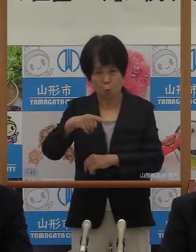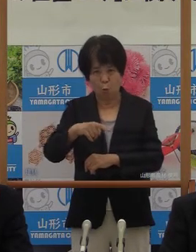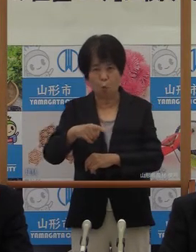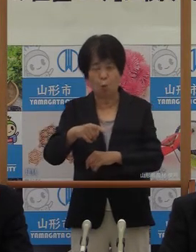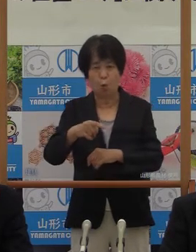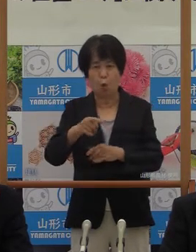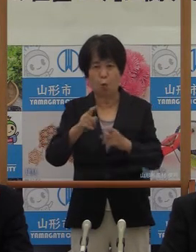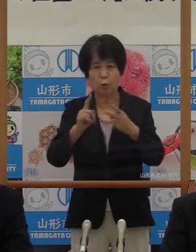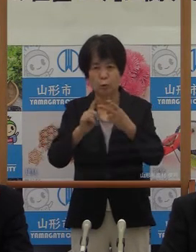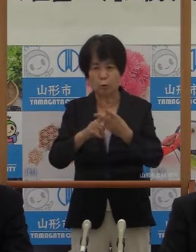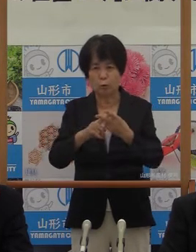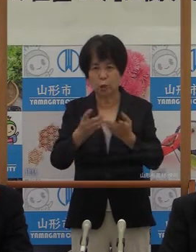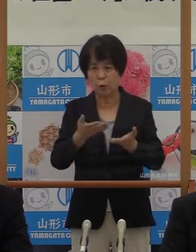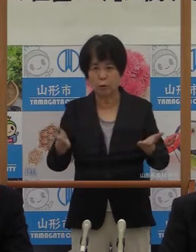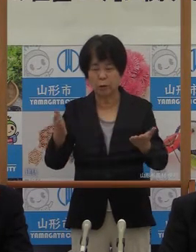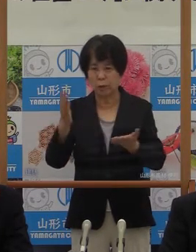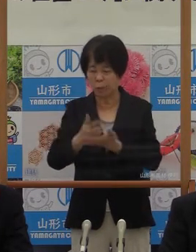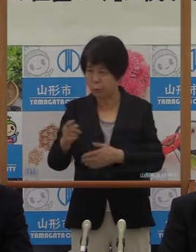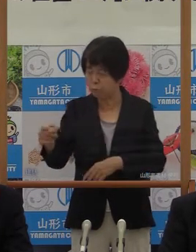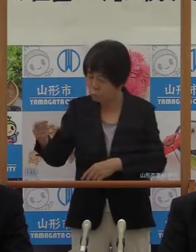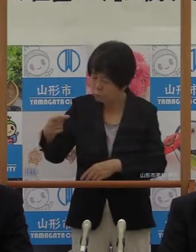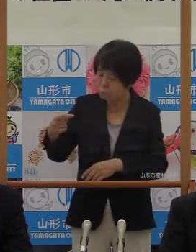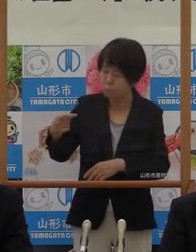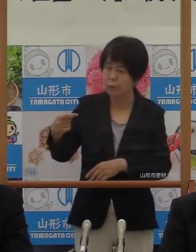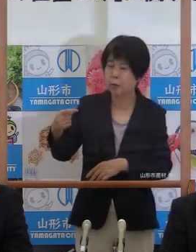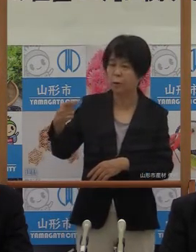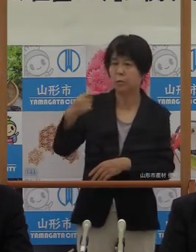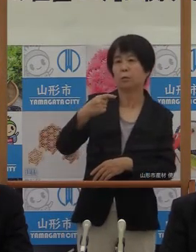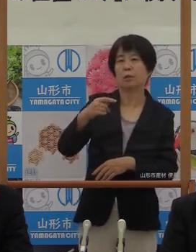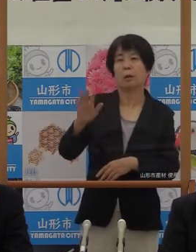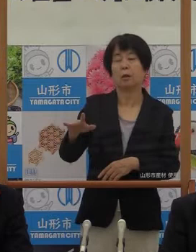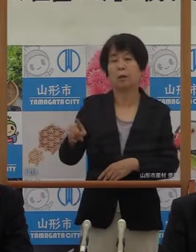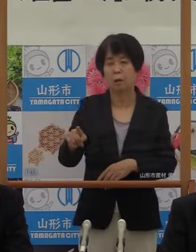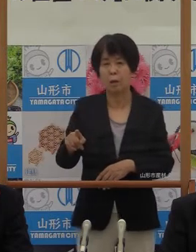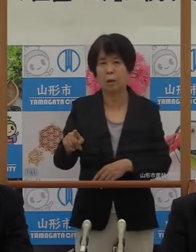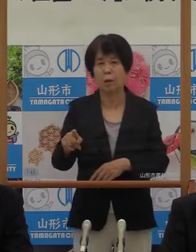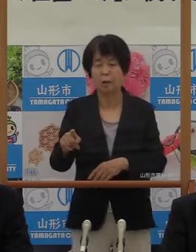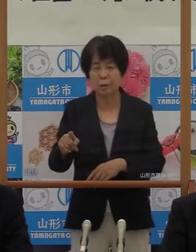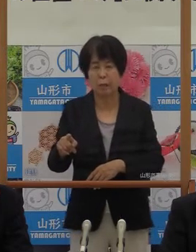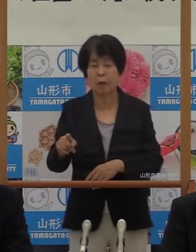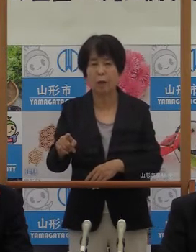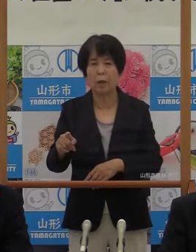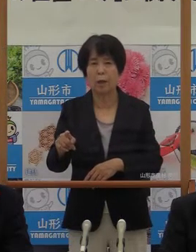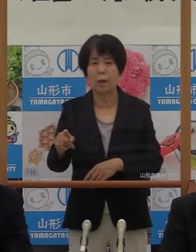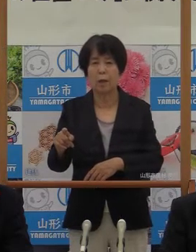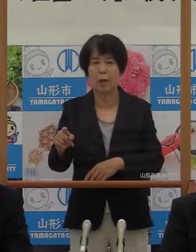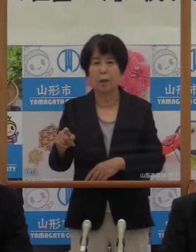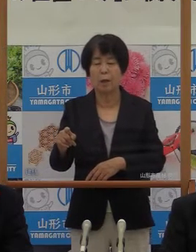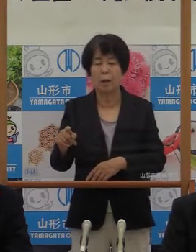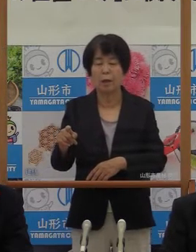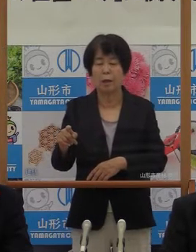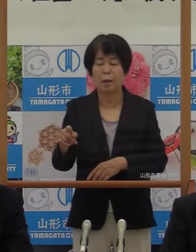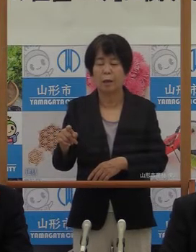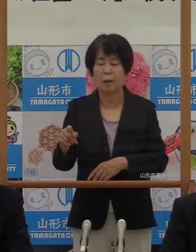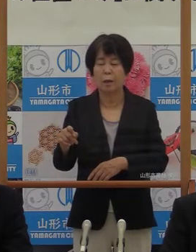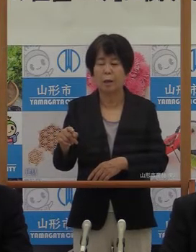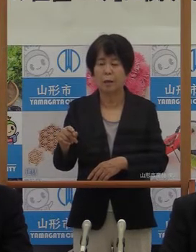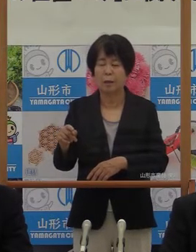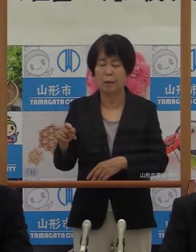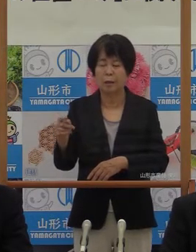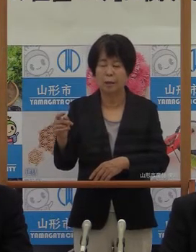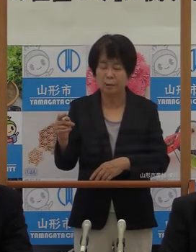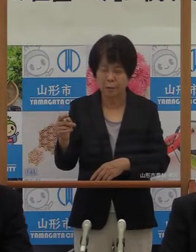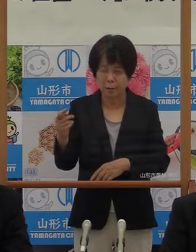ります、まあ、あともう一つはですね、やはりやだらずきさんの件で私も大変、残念